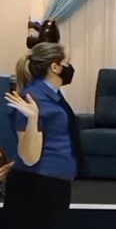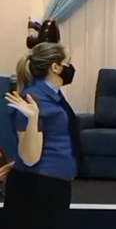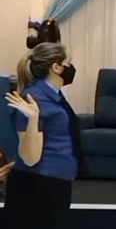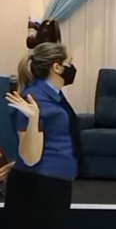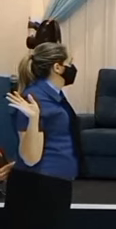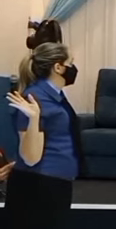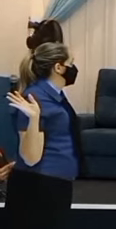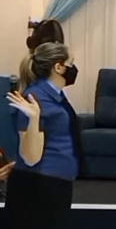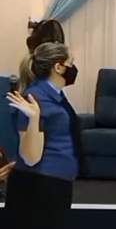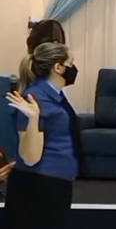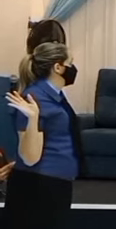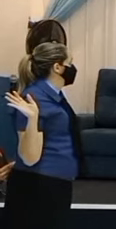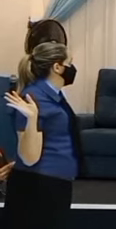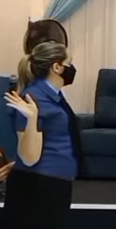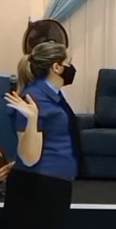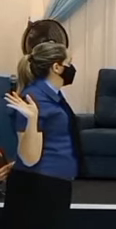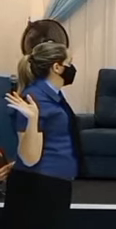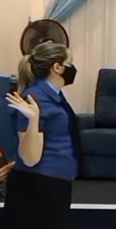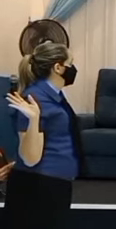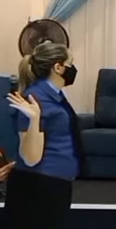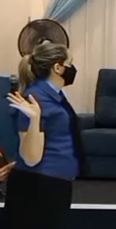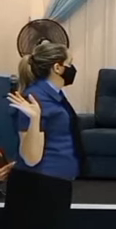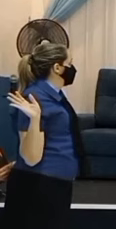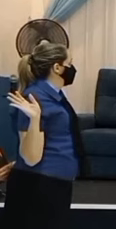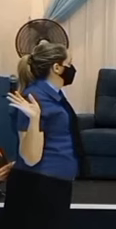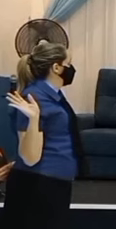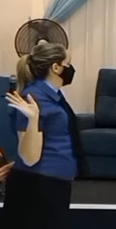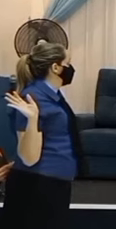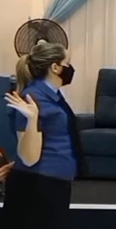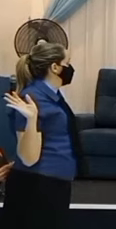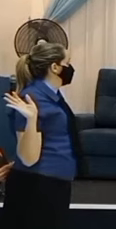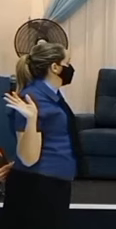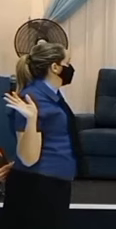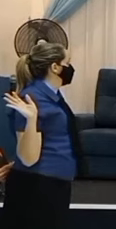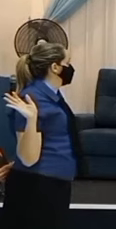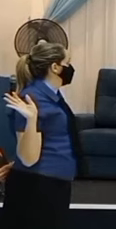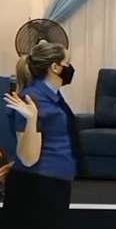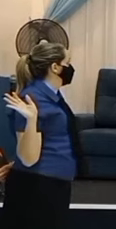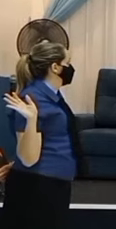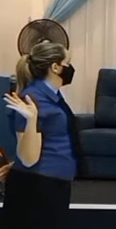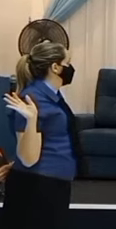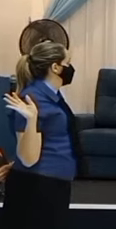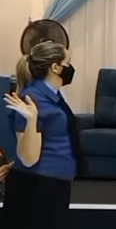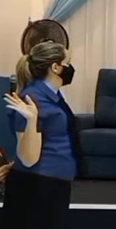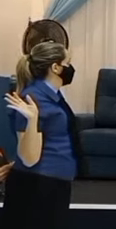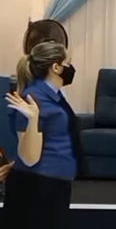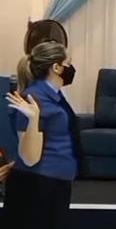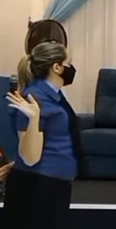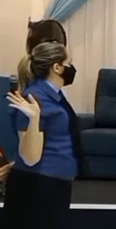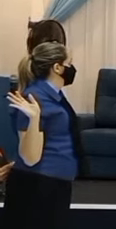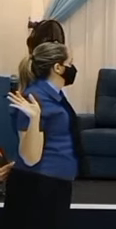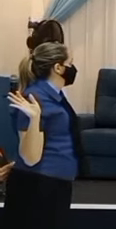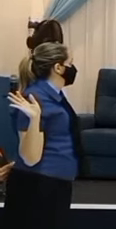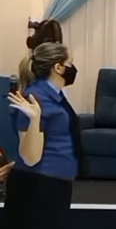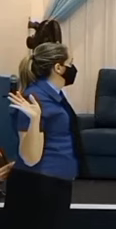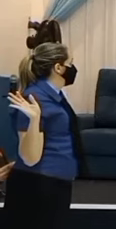Mical era estéril, morreu e não teve filho. Mas escuta isso: quando Saul estava como rei, Saul matou